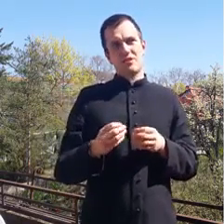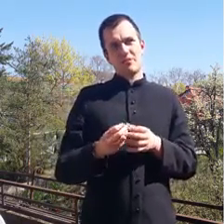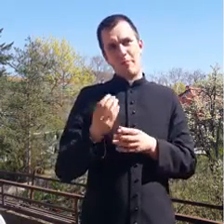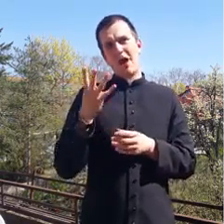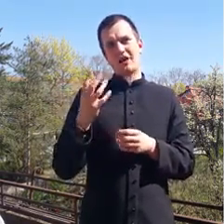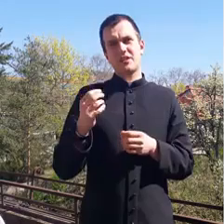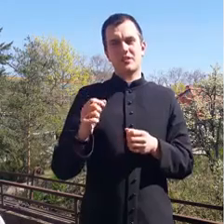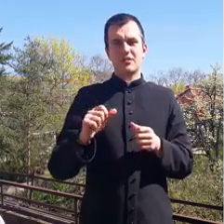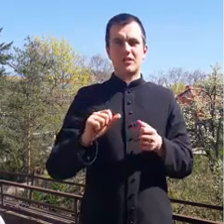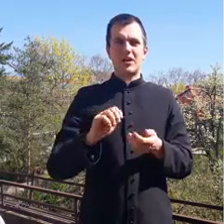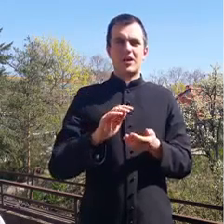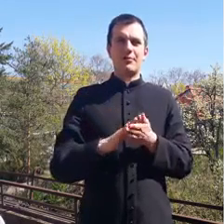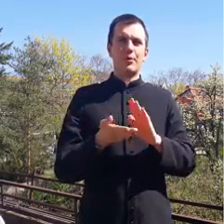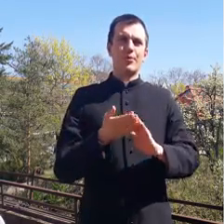mała i albo